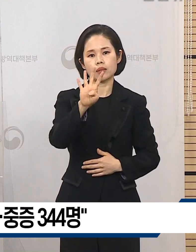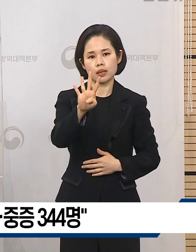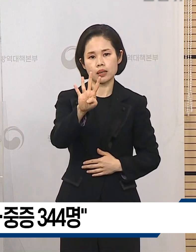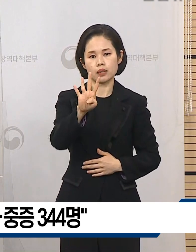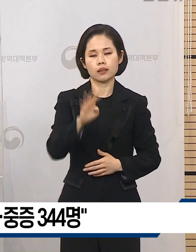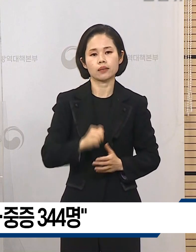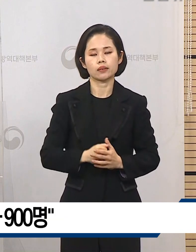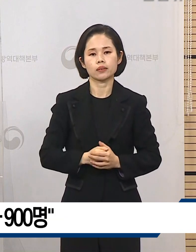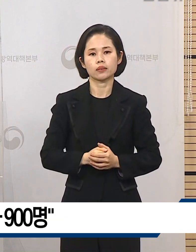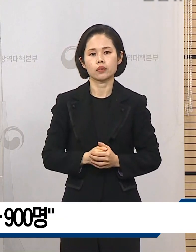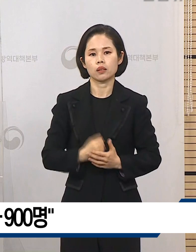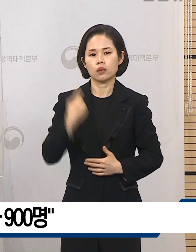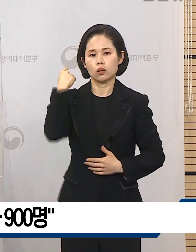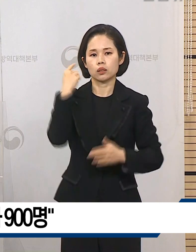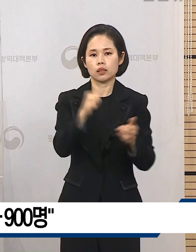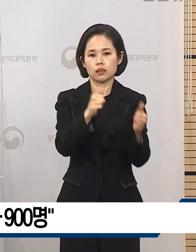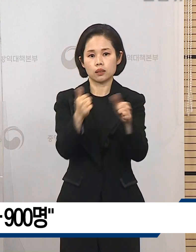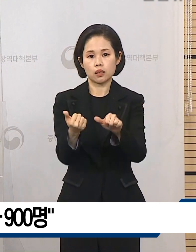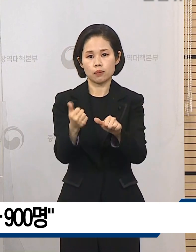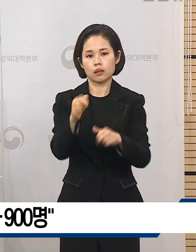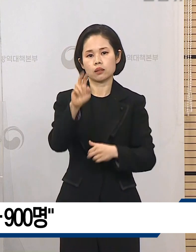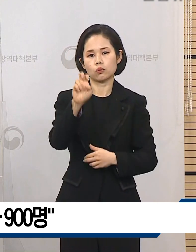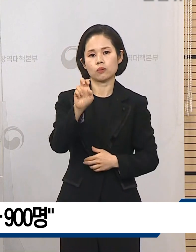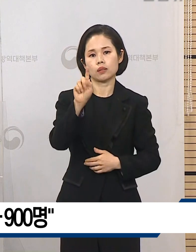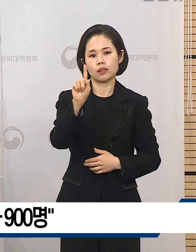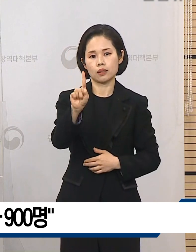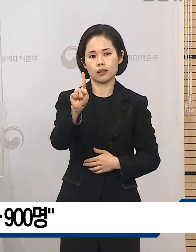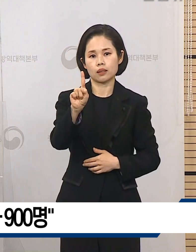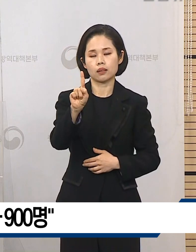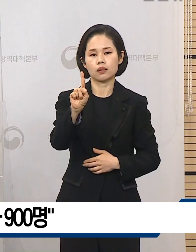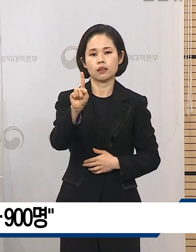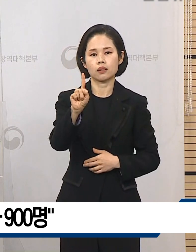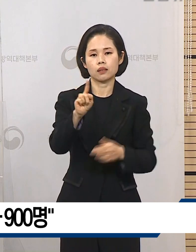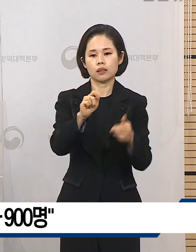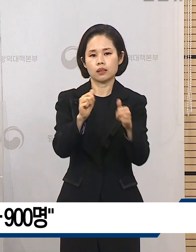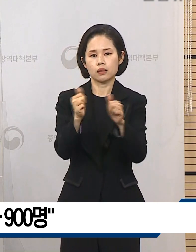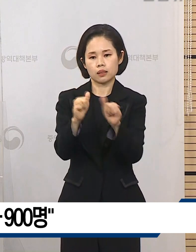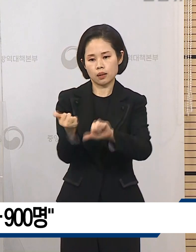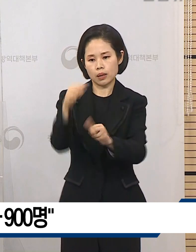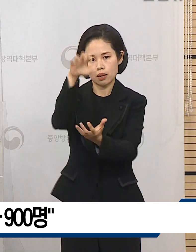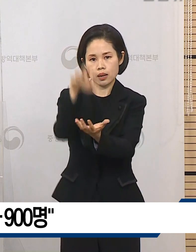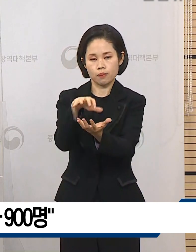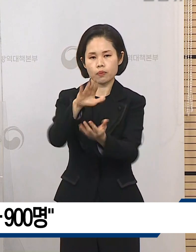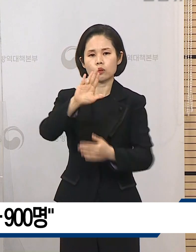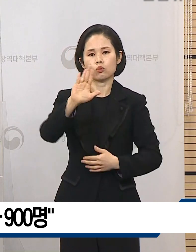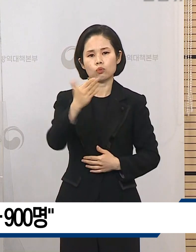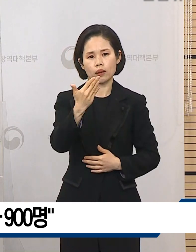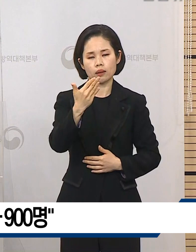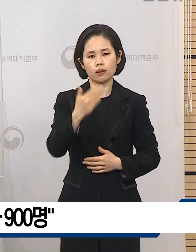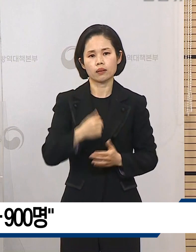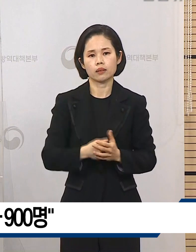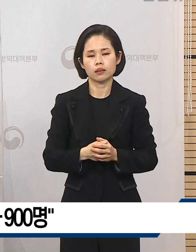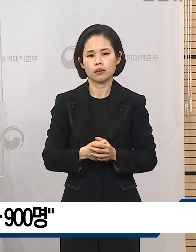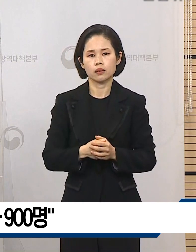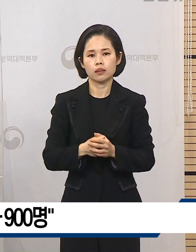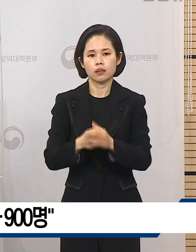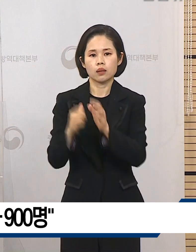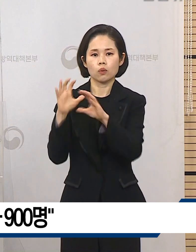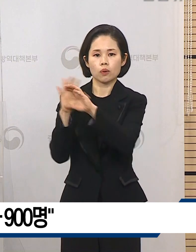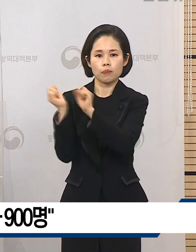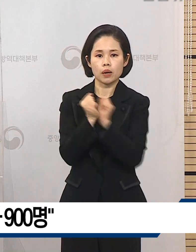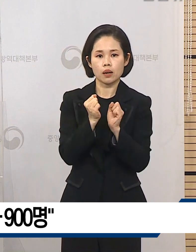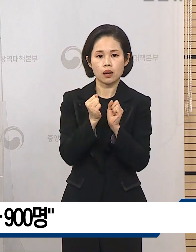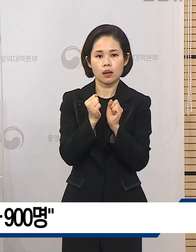있습니다 어제 사망자는 21 부분이 사망 하셔서 어 누적 사망자는 900명이 며 침 역류를